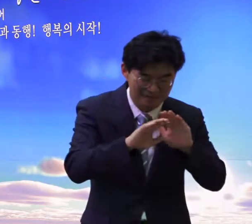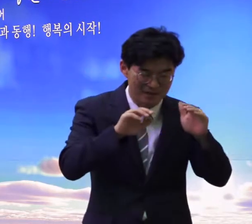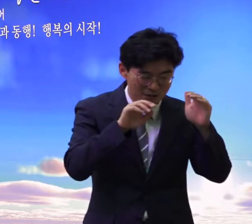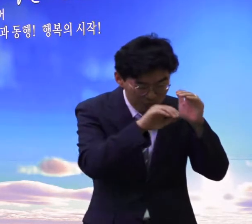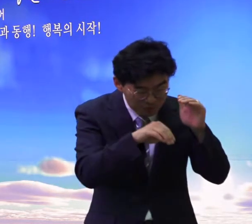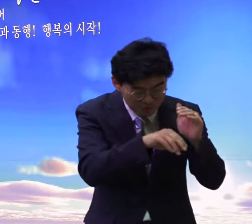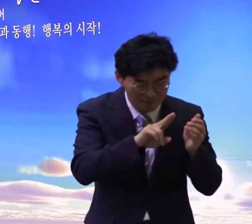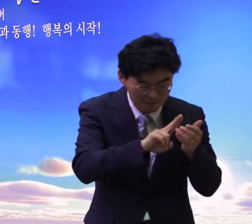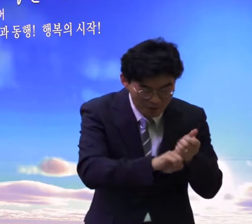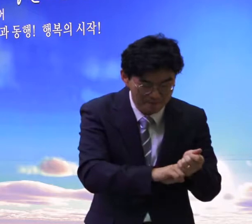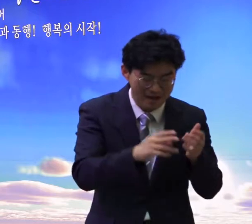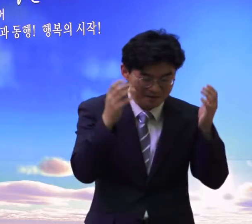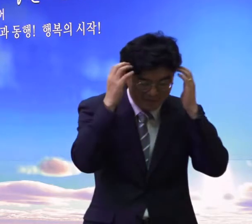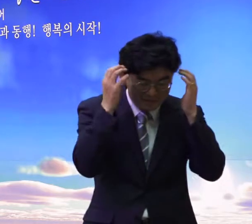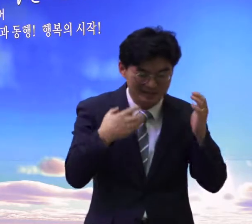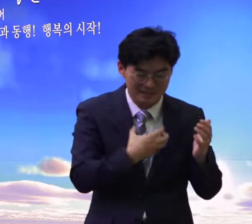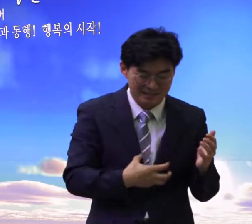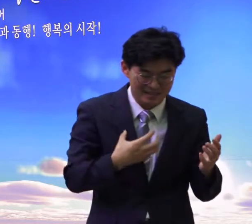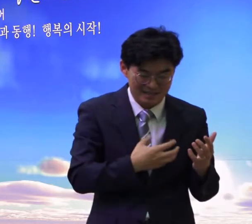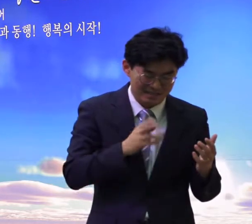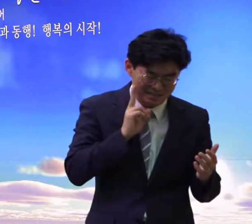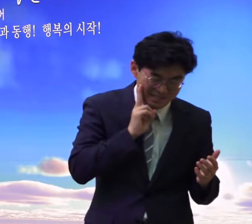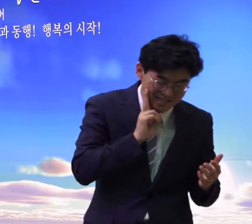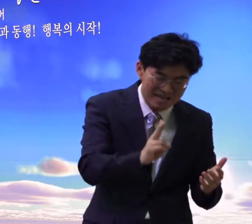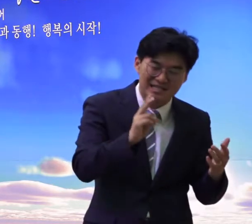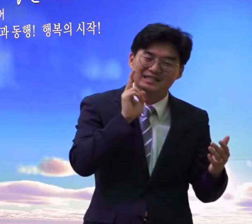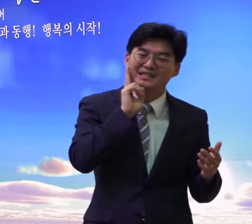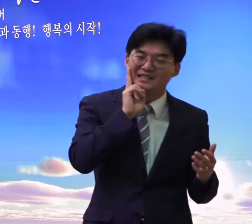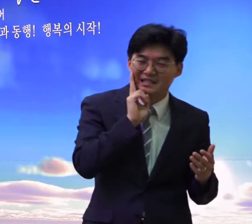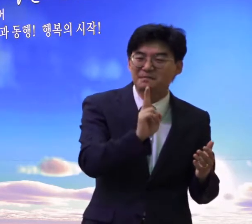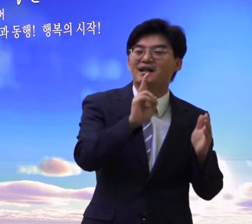그곳에서 그가 자신의 영혼을 깨우며 하나님께 드리는 고백입니다.